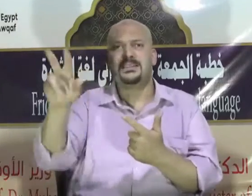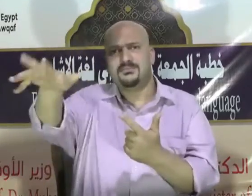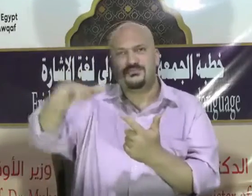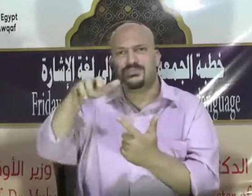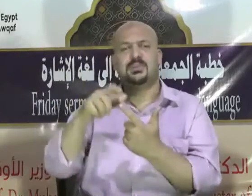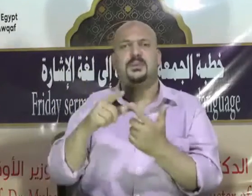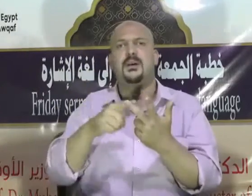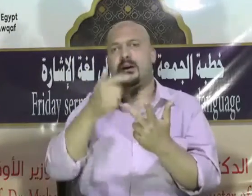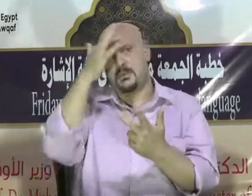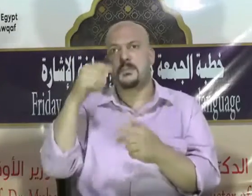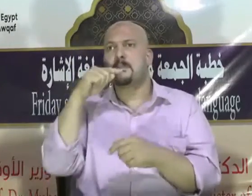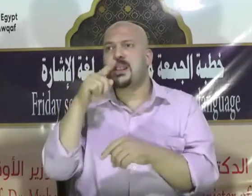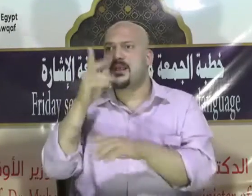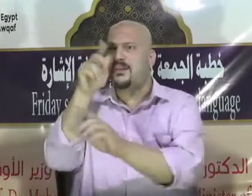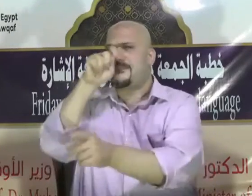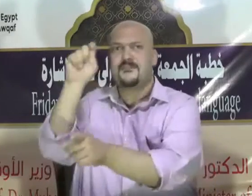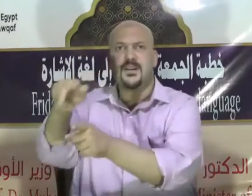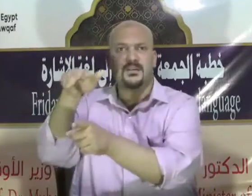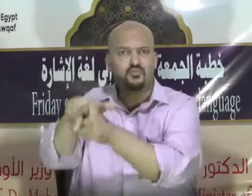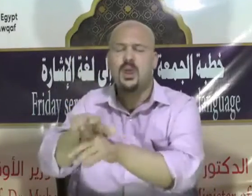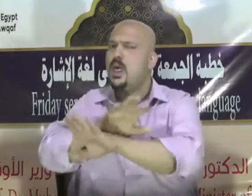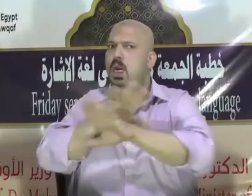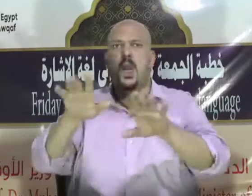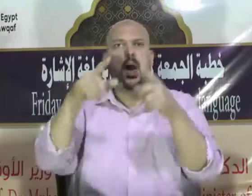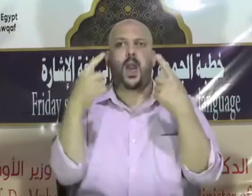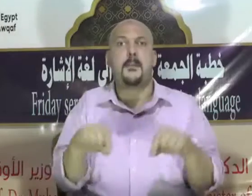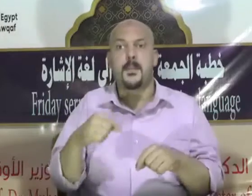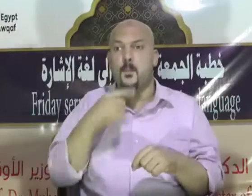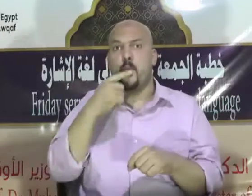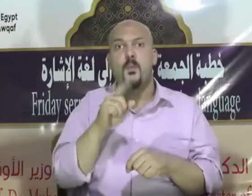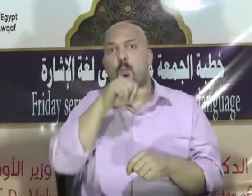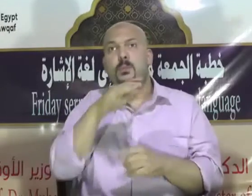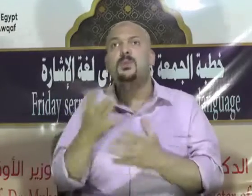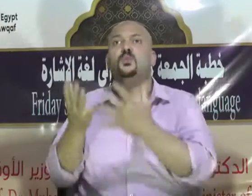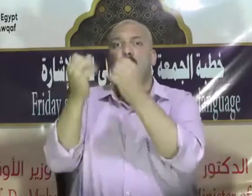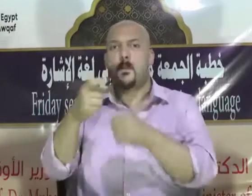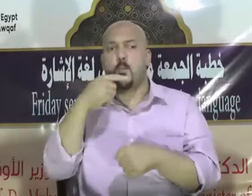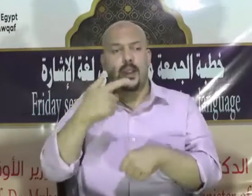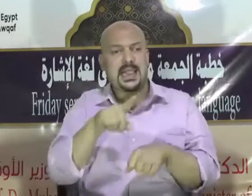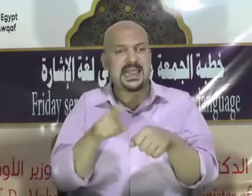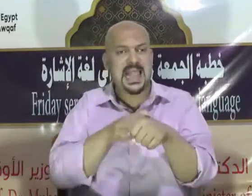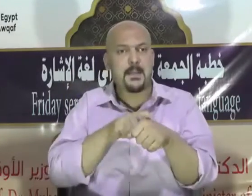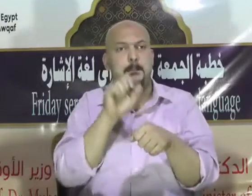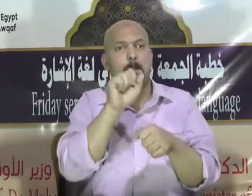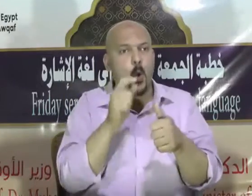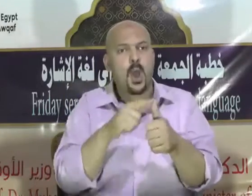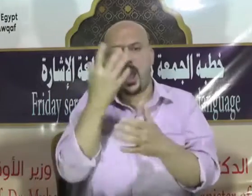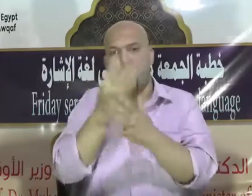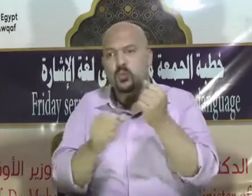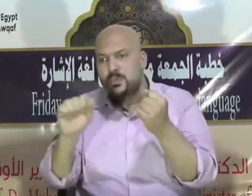خطبته: فإن دماءكم وأموالكم وأعراضكم عليكم حرام، كحرمة